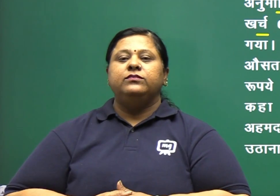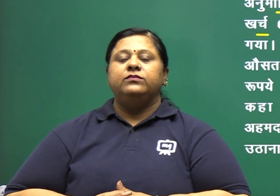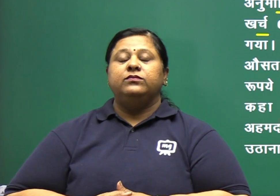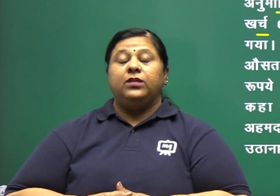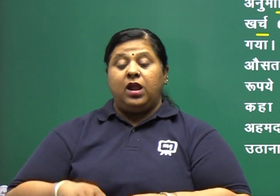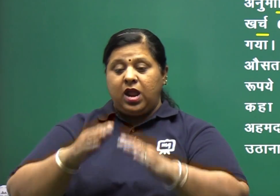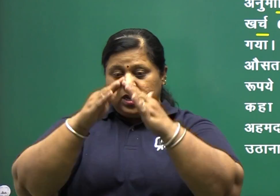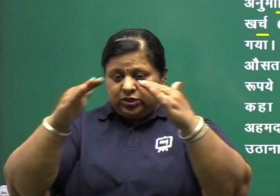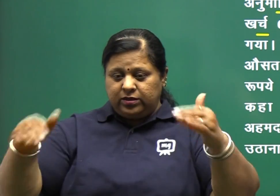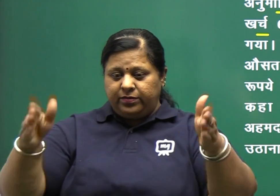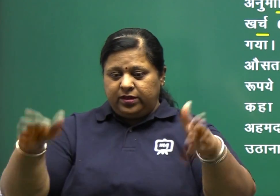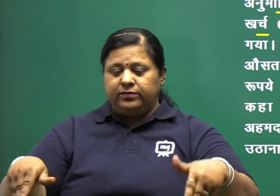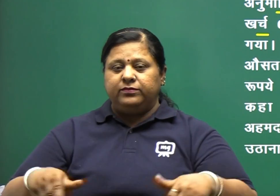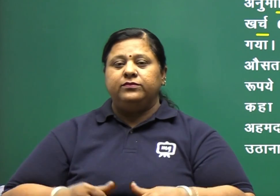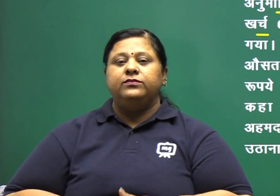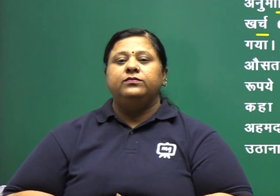आश्रम में